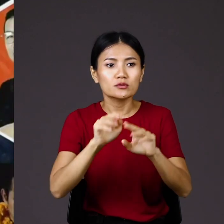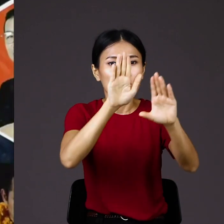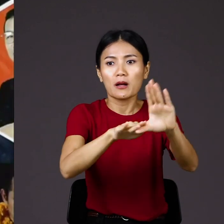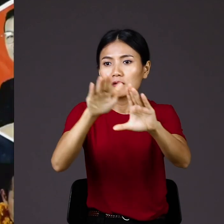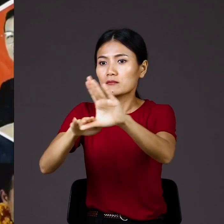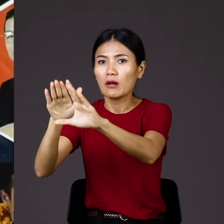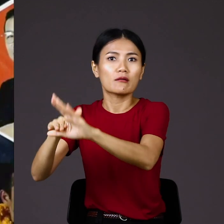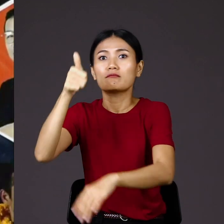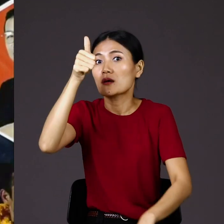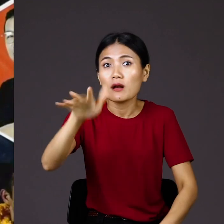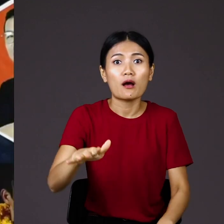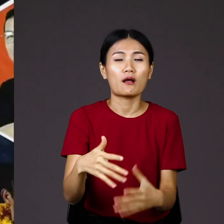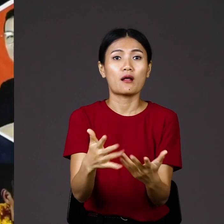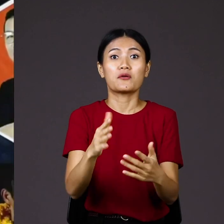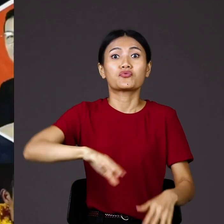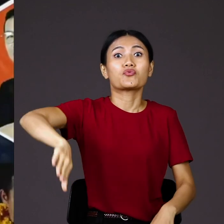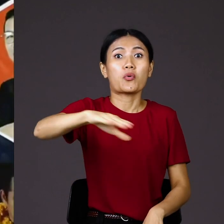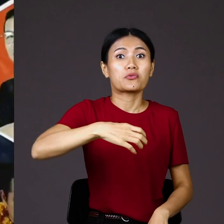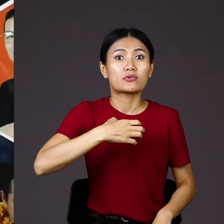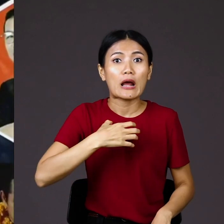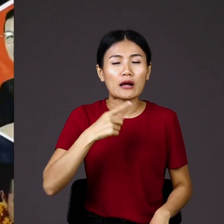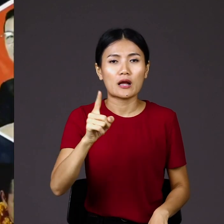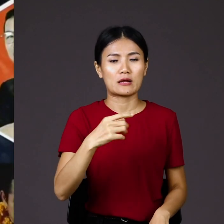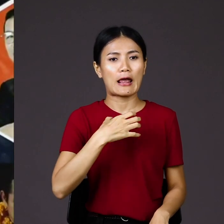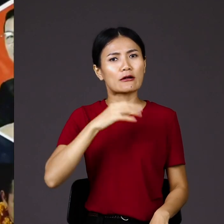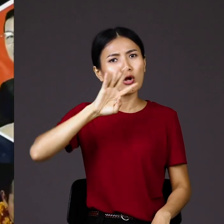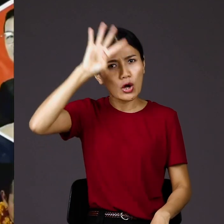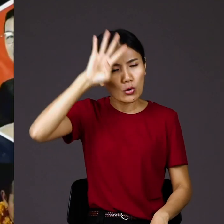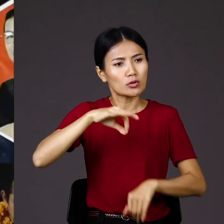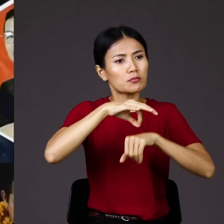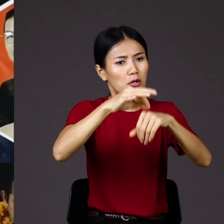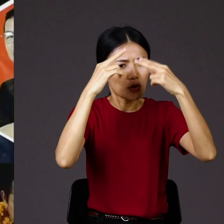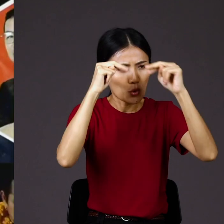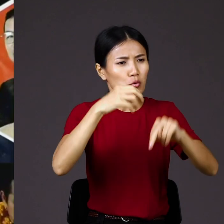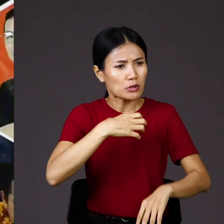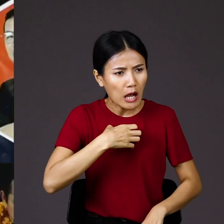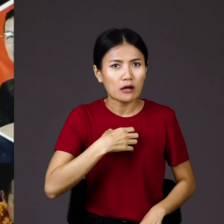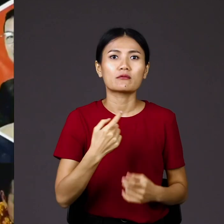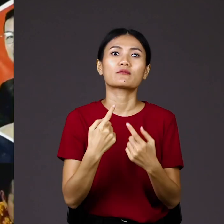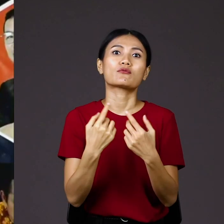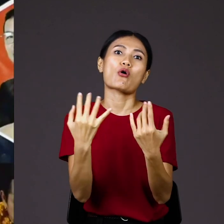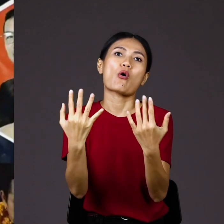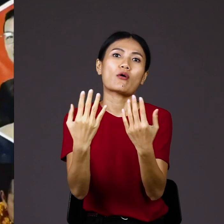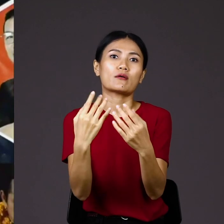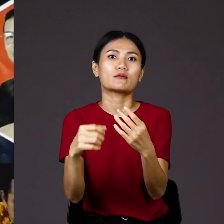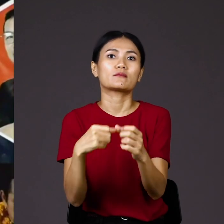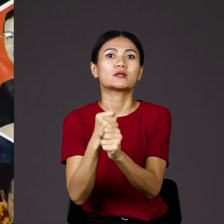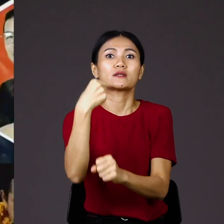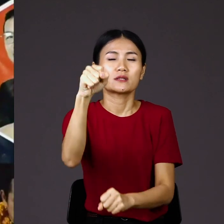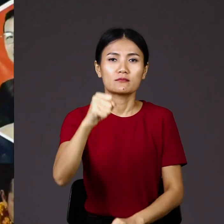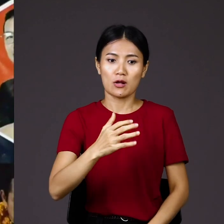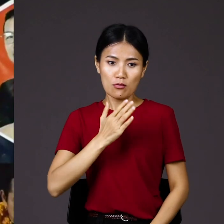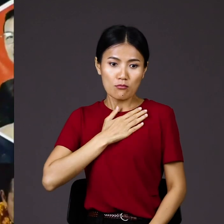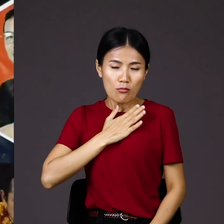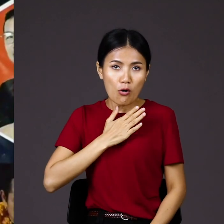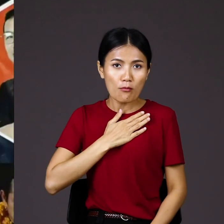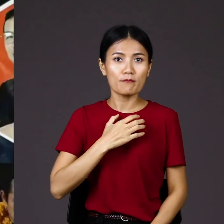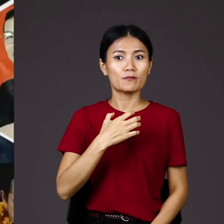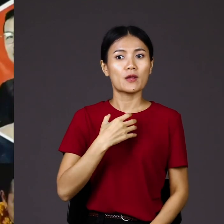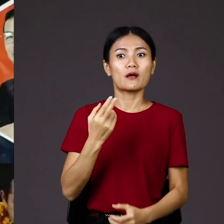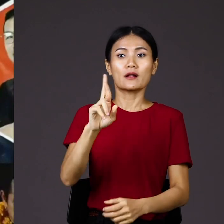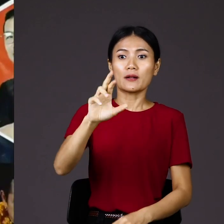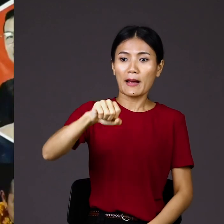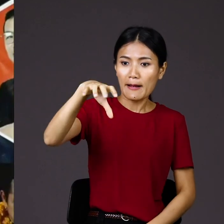ายกรัฐมนตรีสักครั้งหนึ่งต้องรออีก10ปีฝันว่าผมจะเข้าไปในสภาไปช่วยกันผลักไปช่วยกันดันเรื่องการ